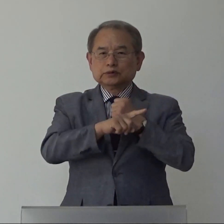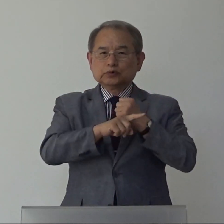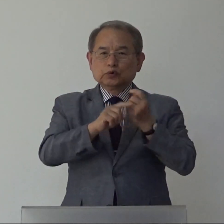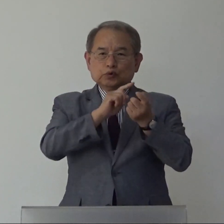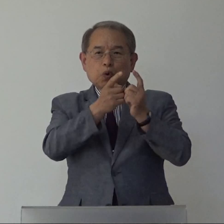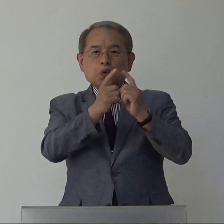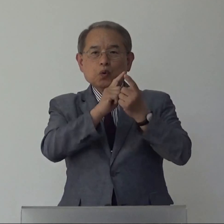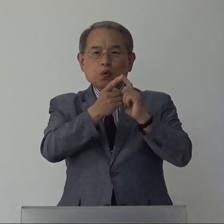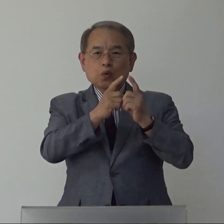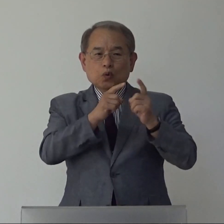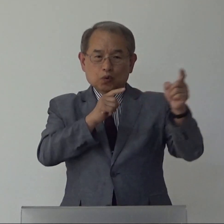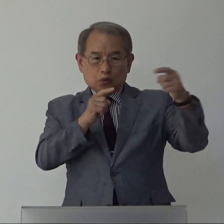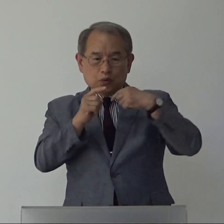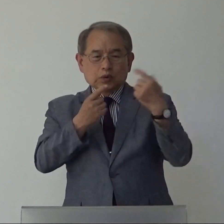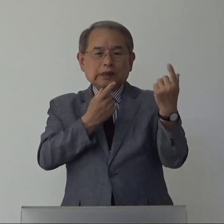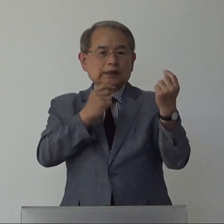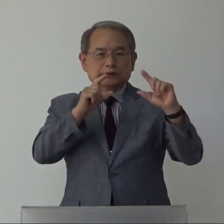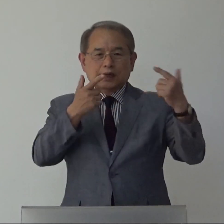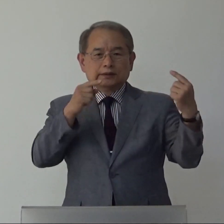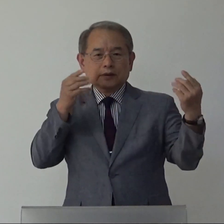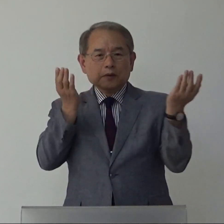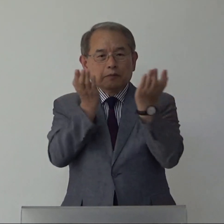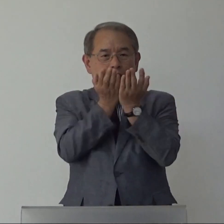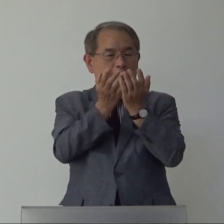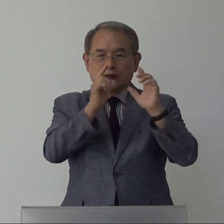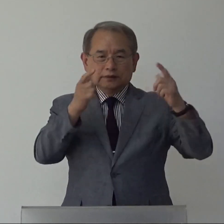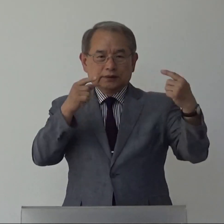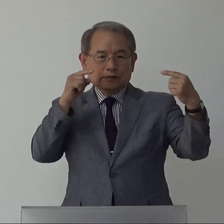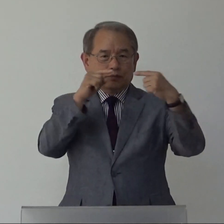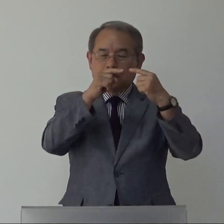다름이라는 뜻은 서로